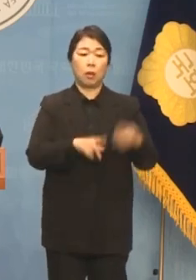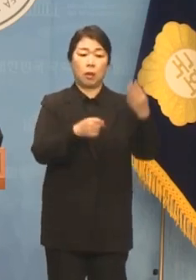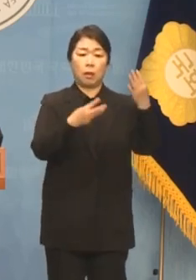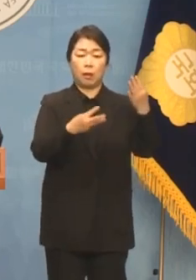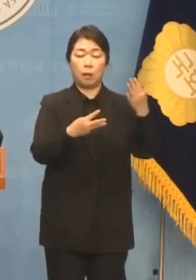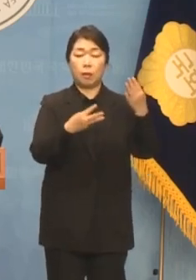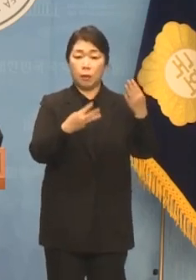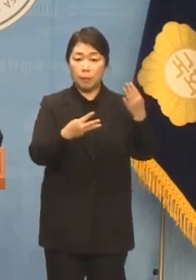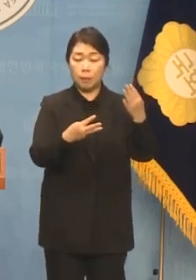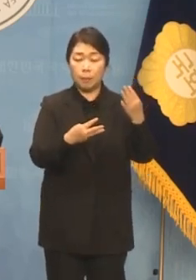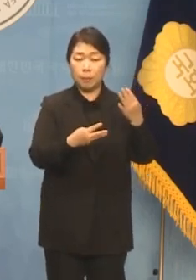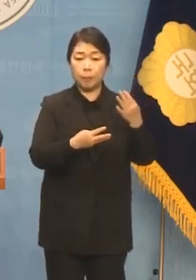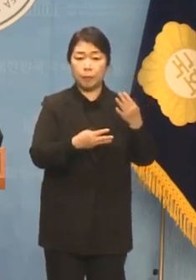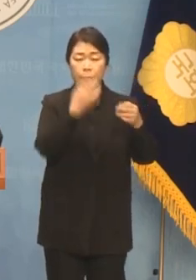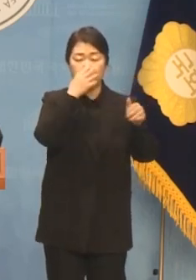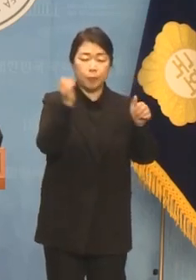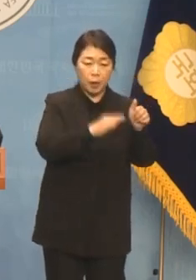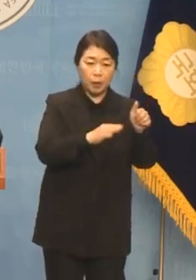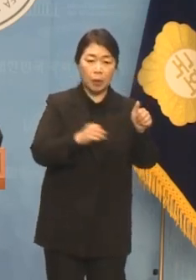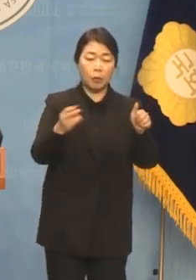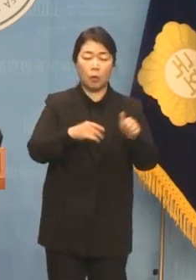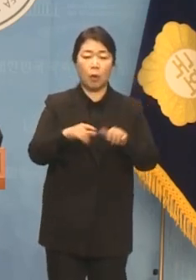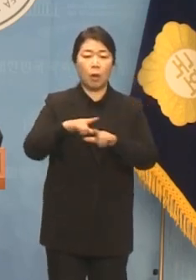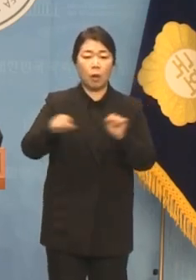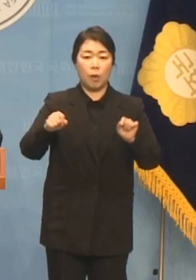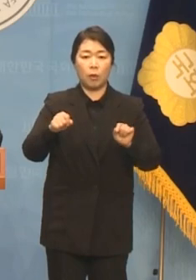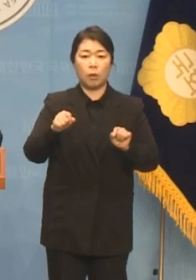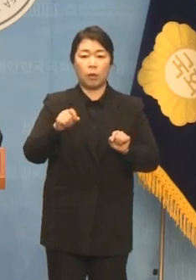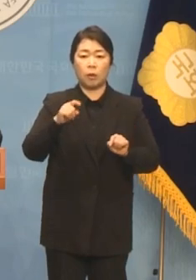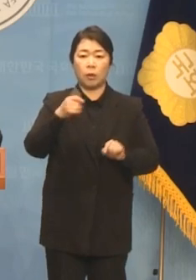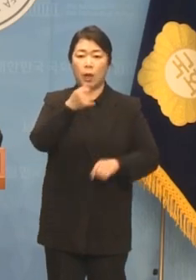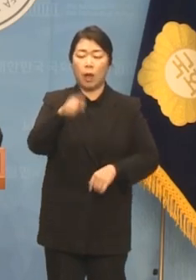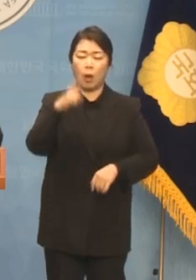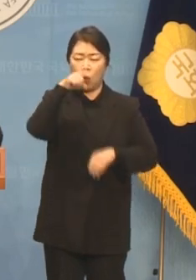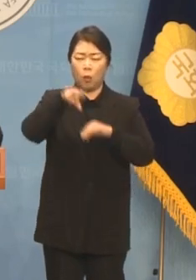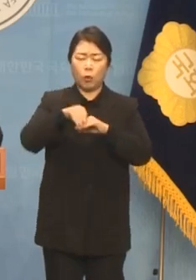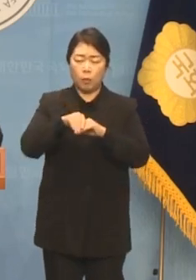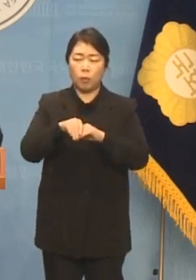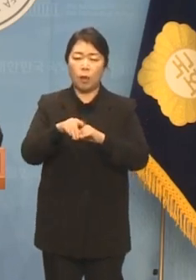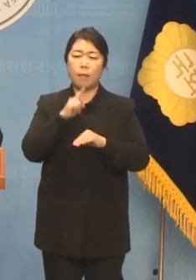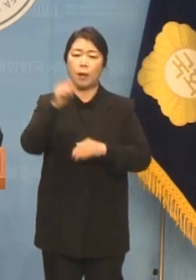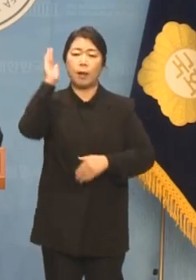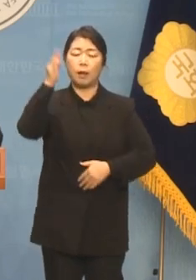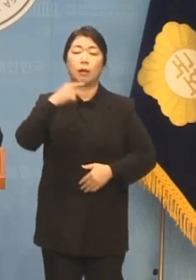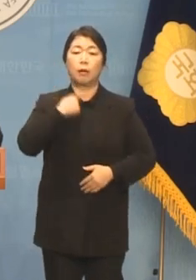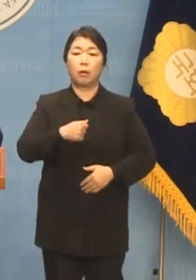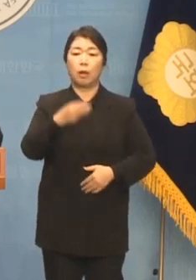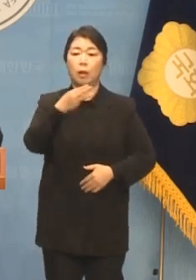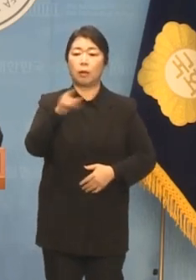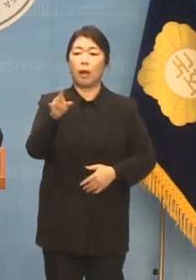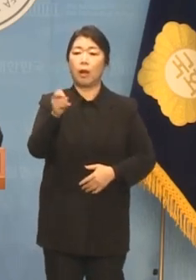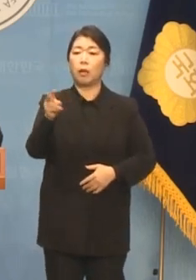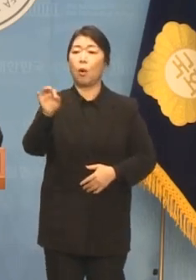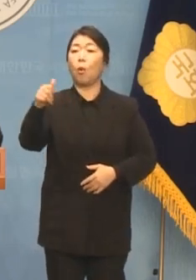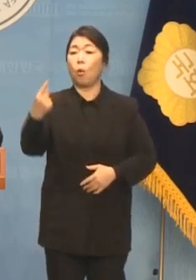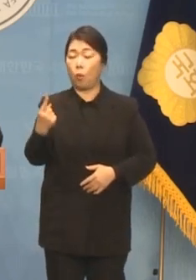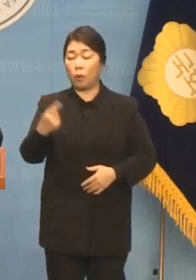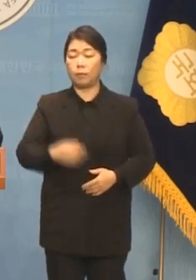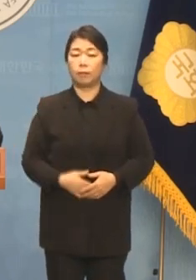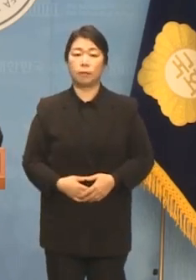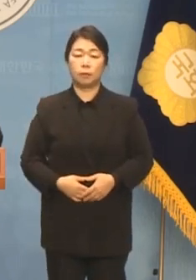일본 고염수 오적 태영호 후보 차별금지법을 온몸으로